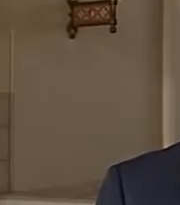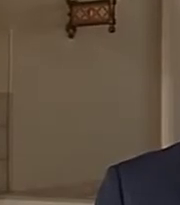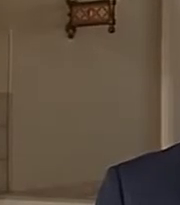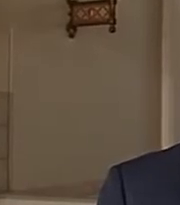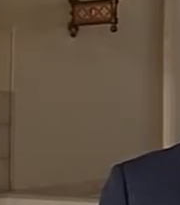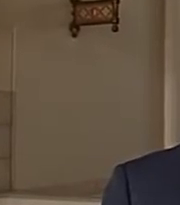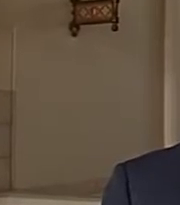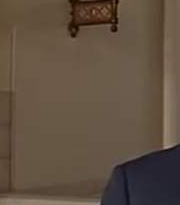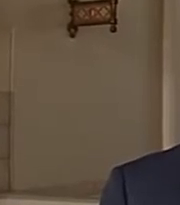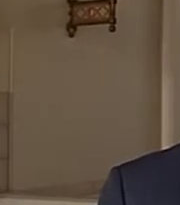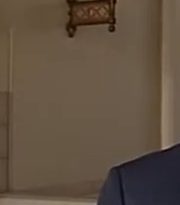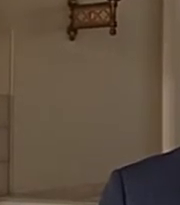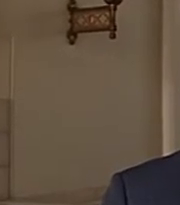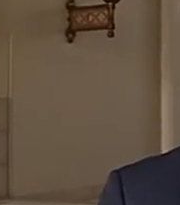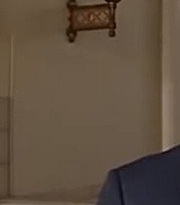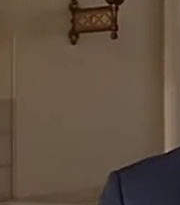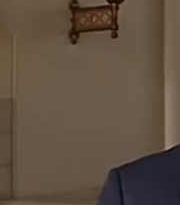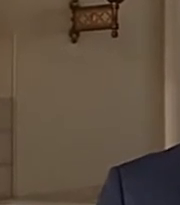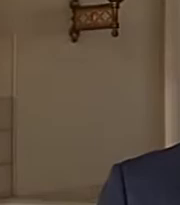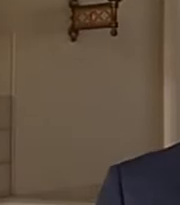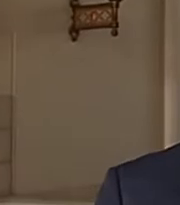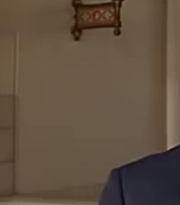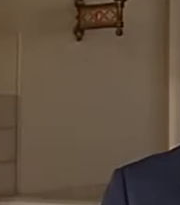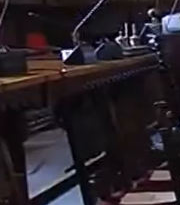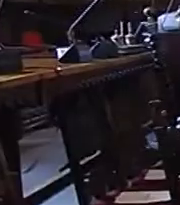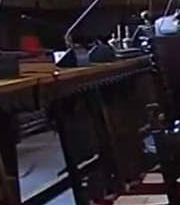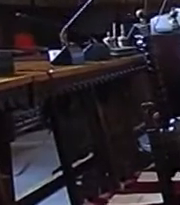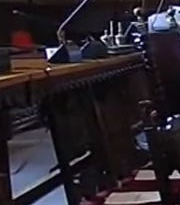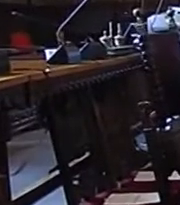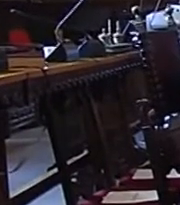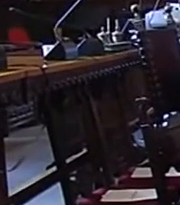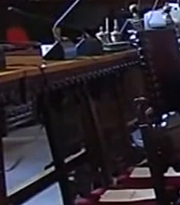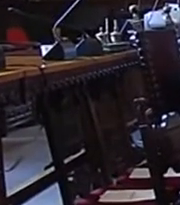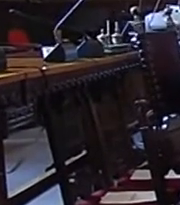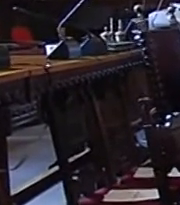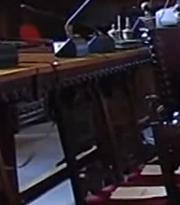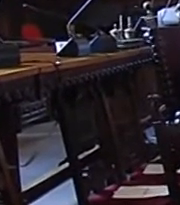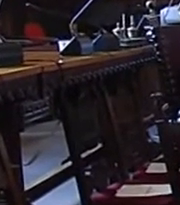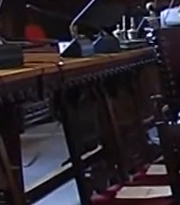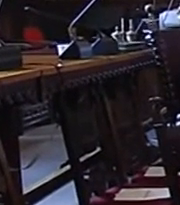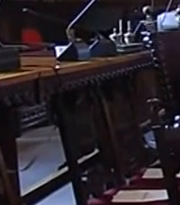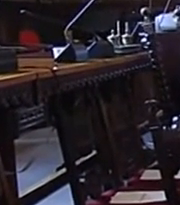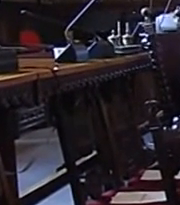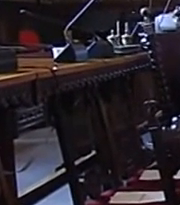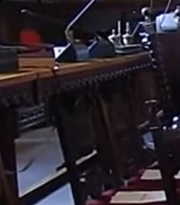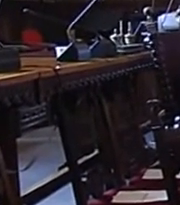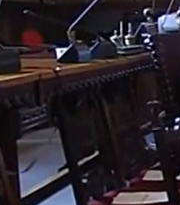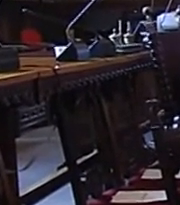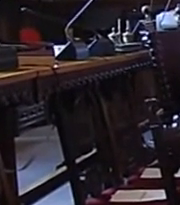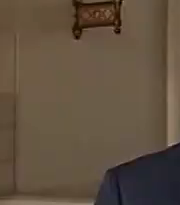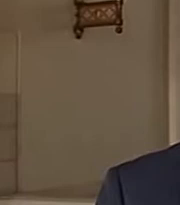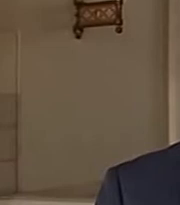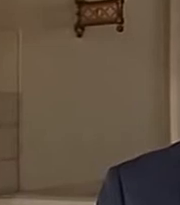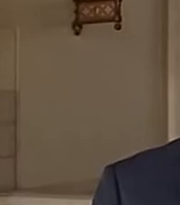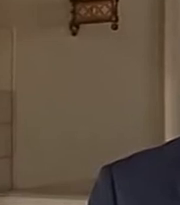d'appalto che per la cifra penso andranno via in due mesi vediamo come procedono gli affidamenti